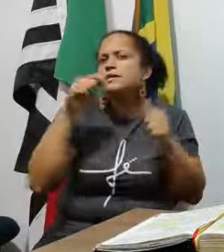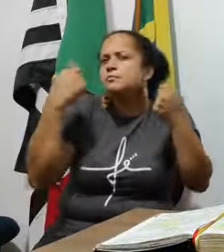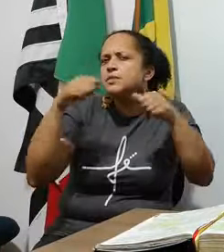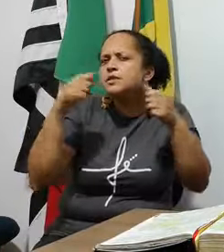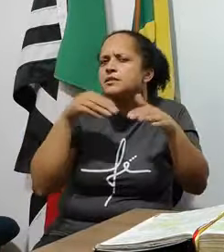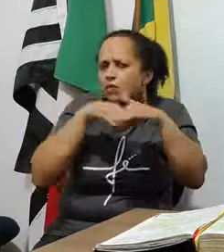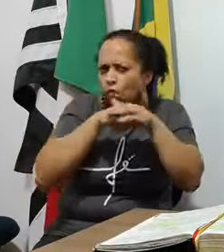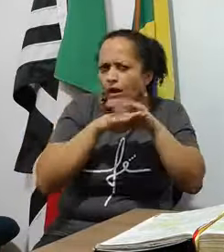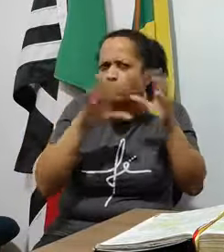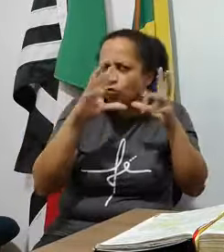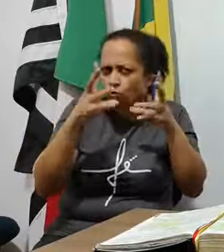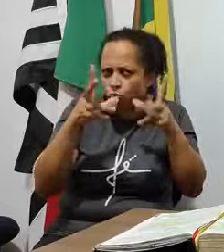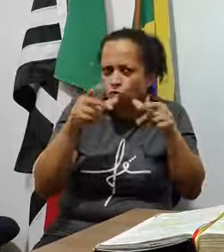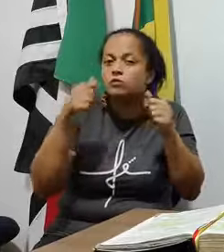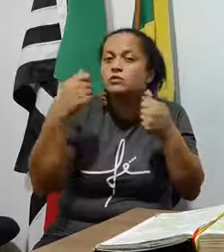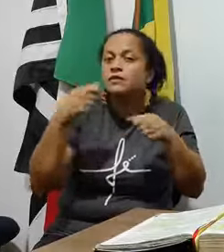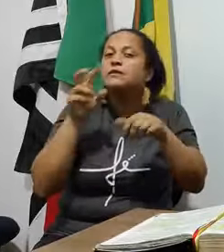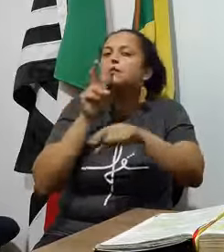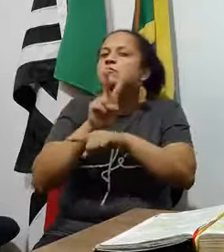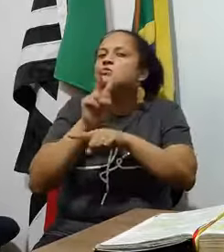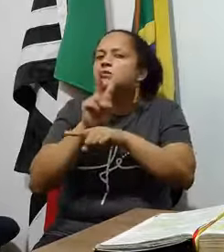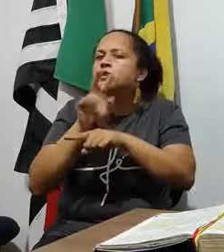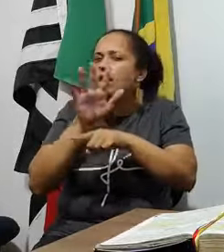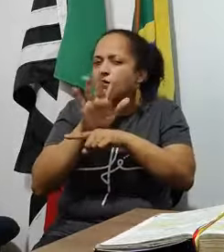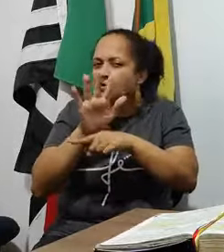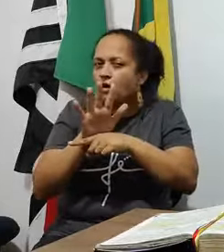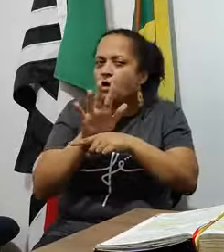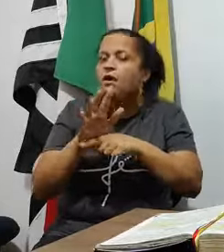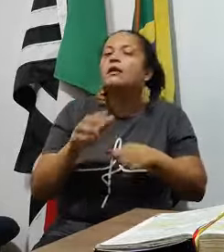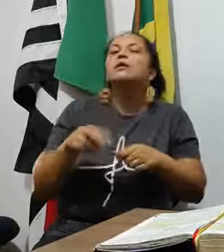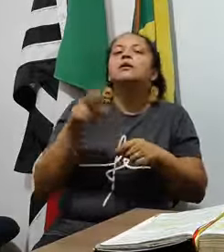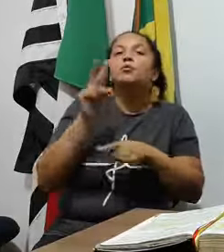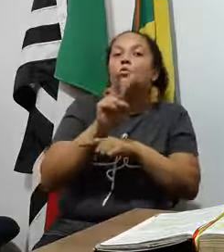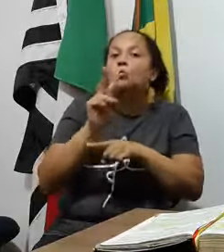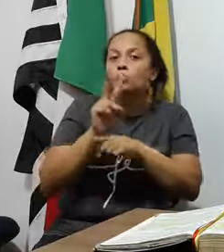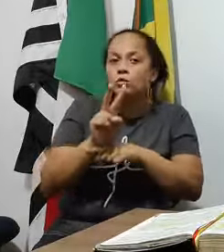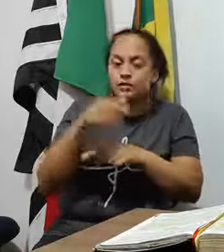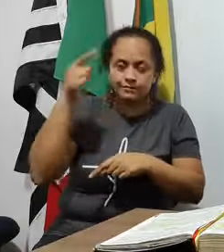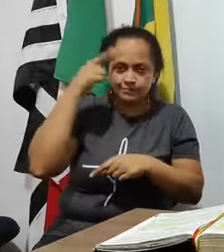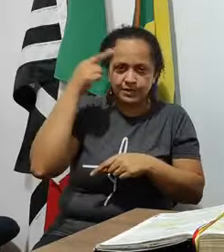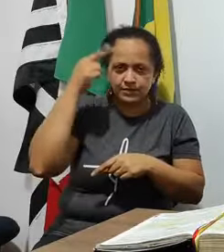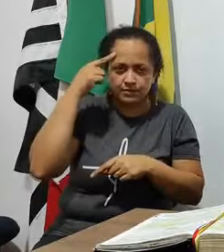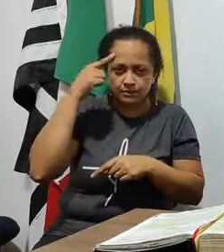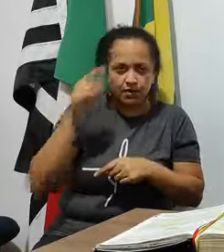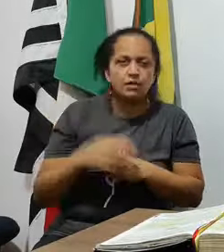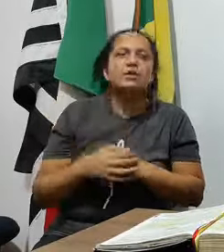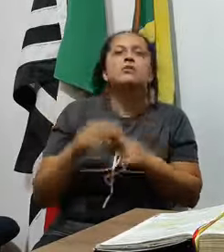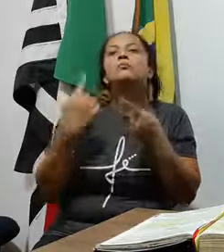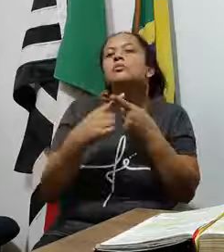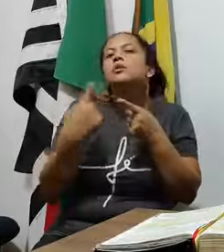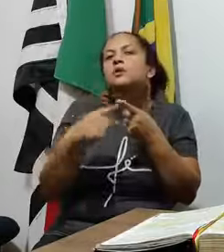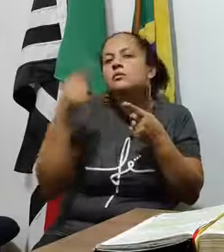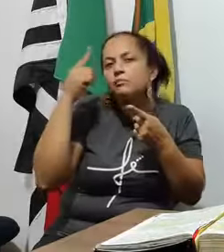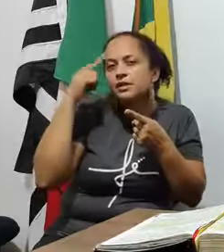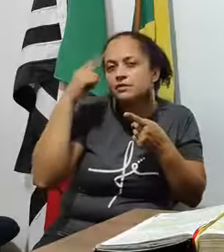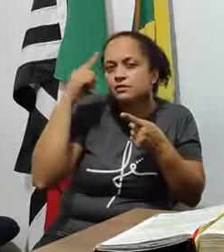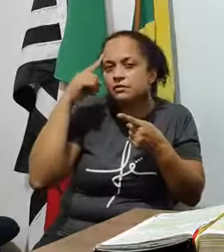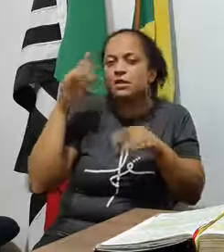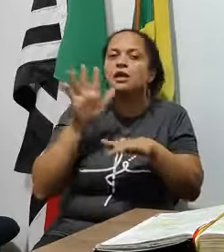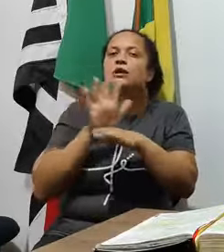seus pensamentos, porque deles procedem as saídas da vida, ou são eles que controlam a sua